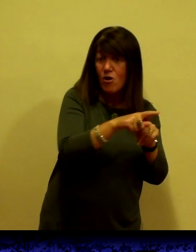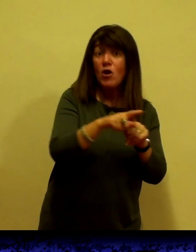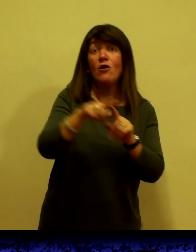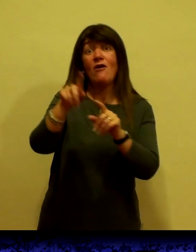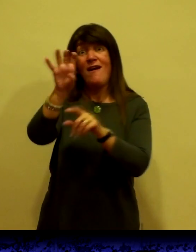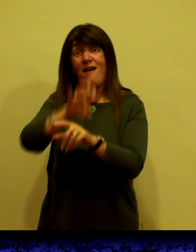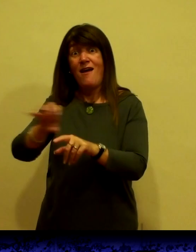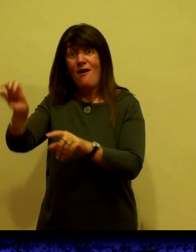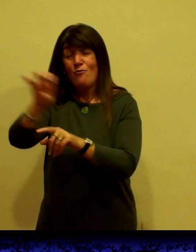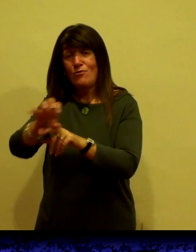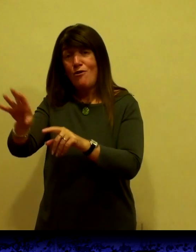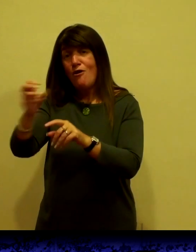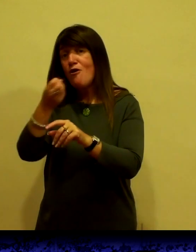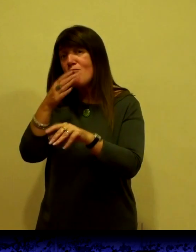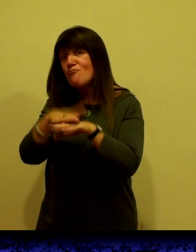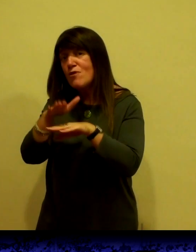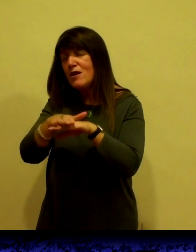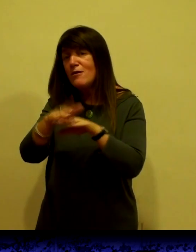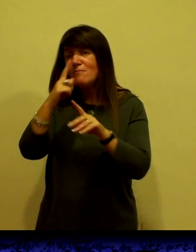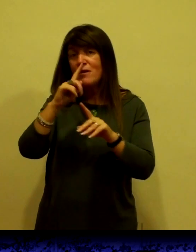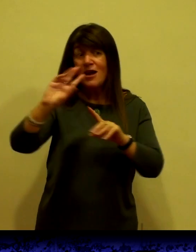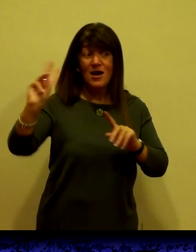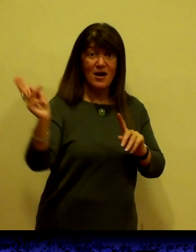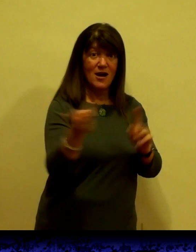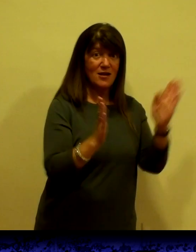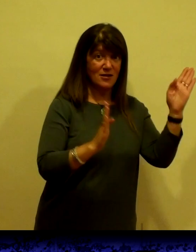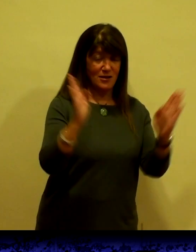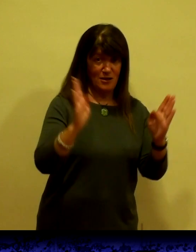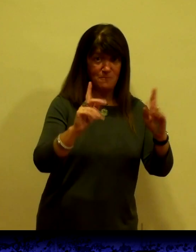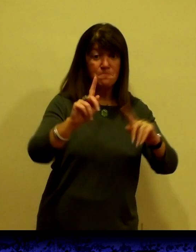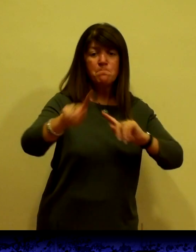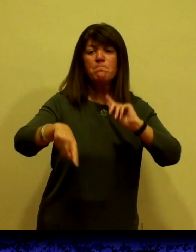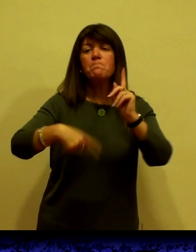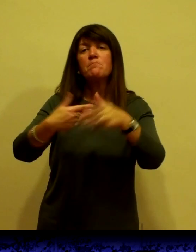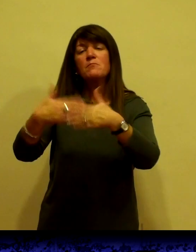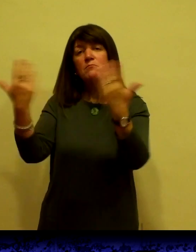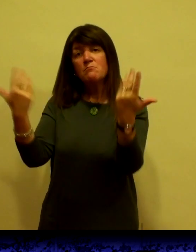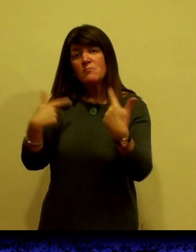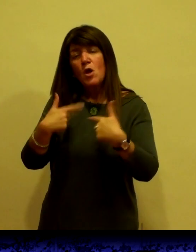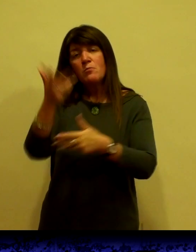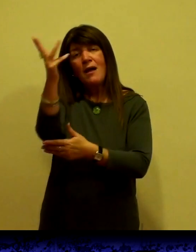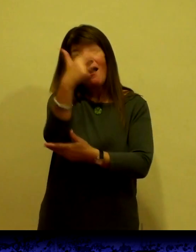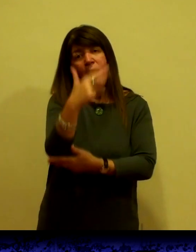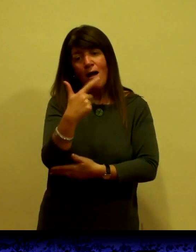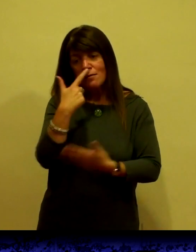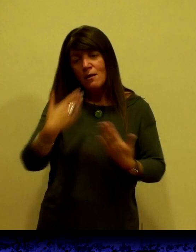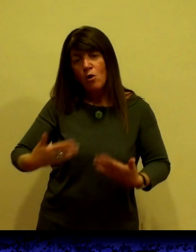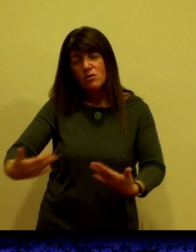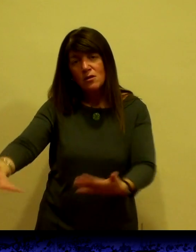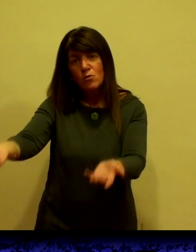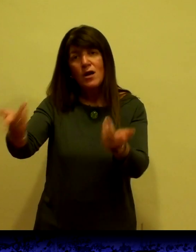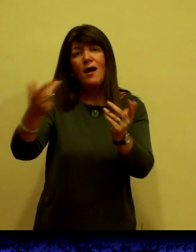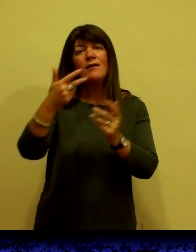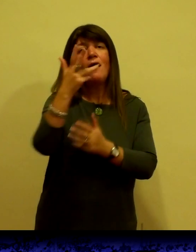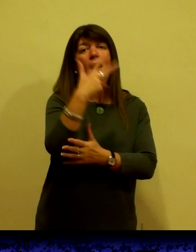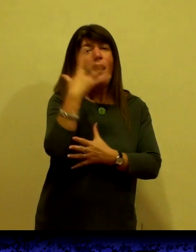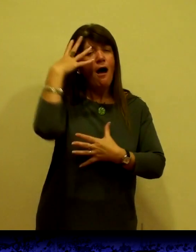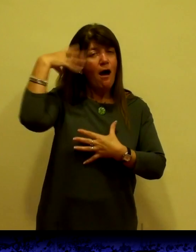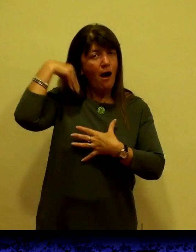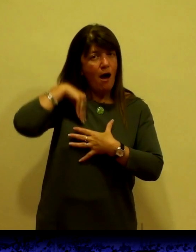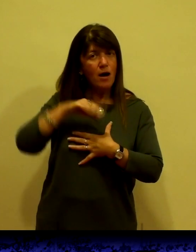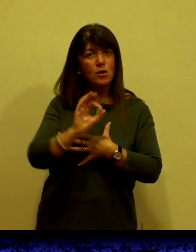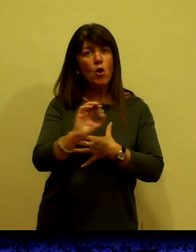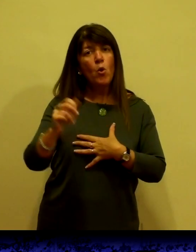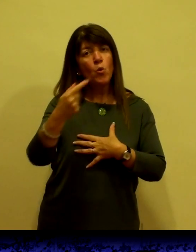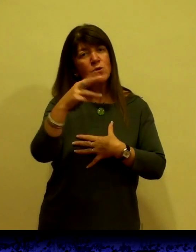esempio su quali sono le relazioni tra arte contemporanea e arte outsider, ma ci chiederemo anche se l'arte crea legami e in